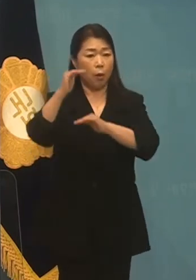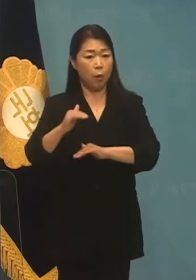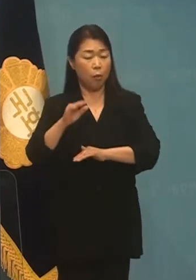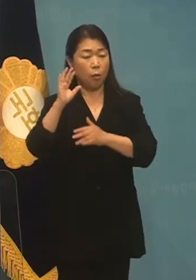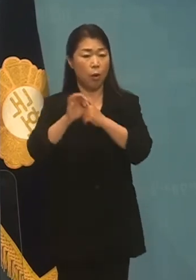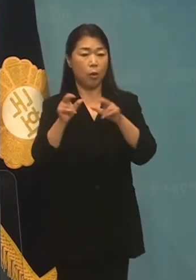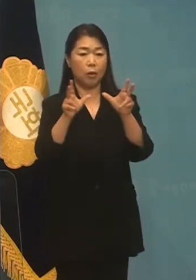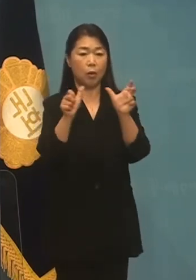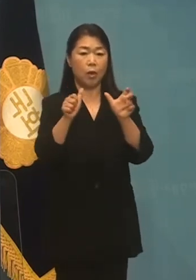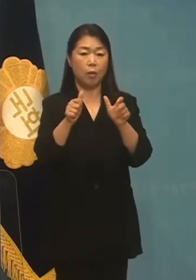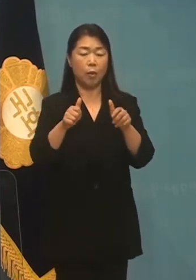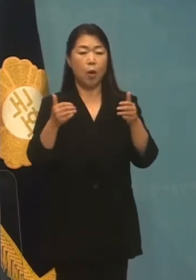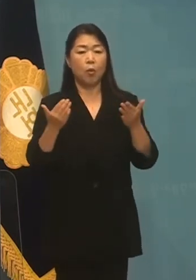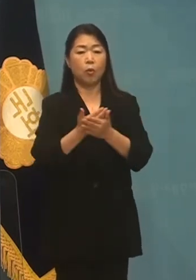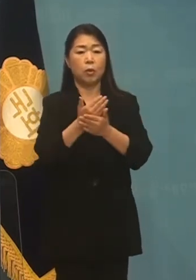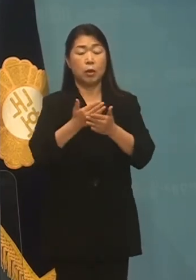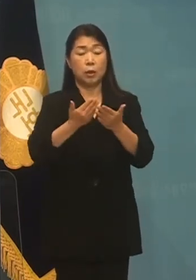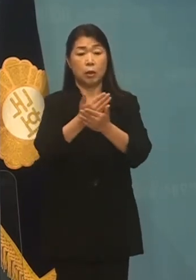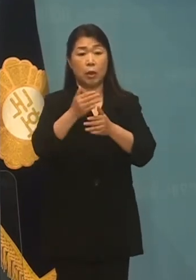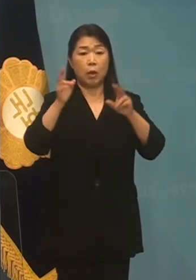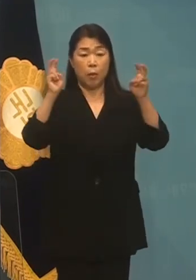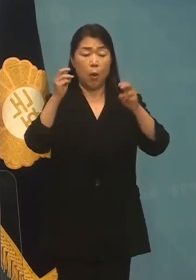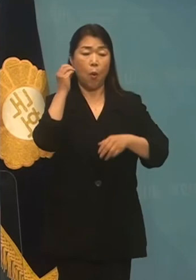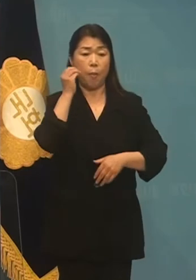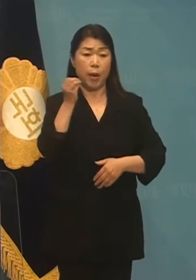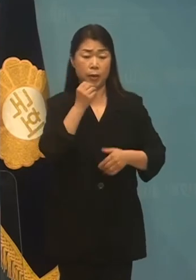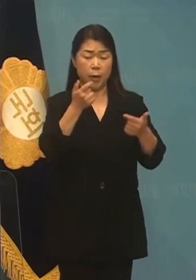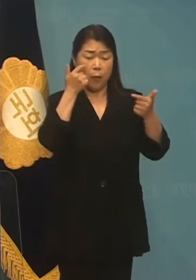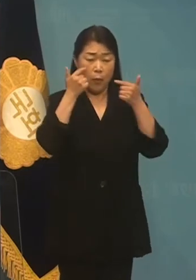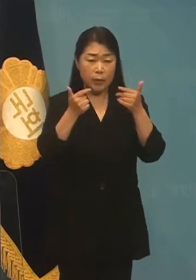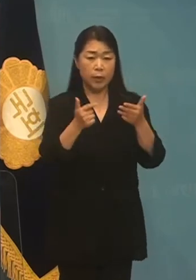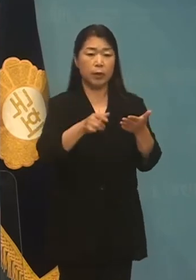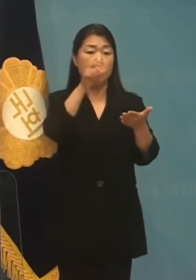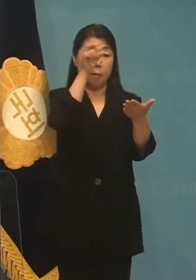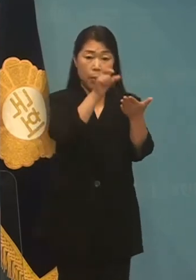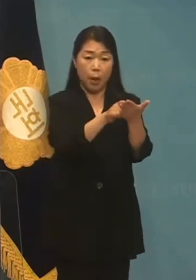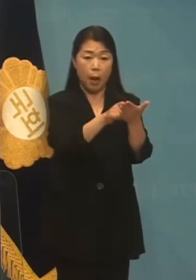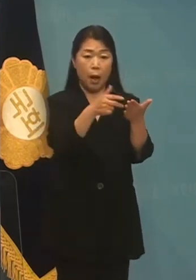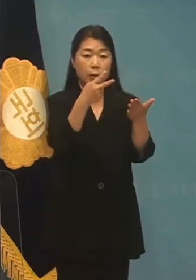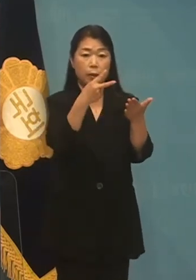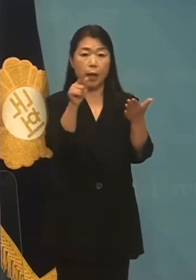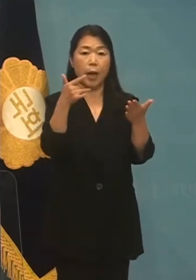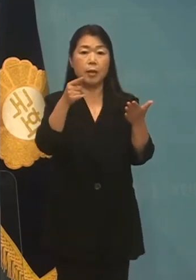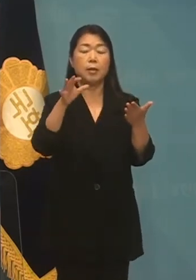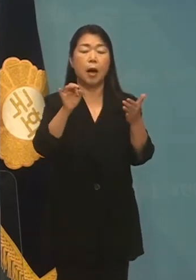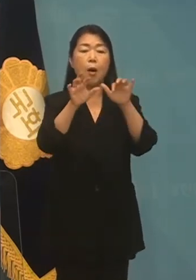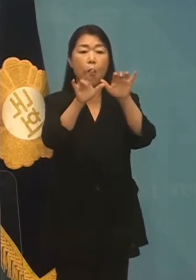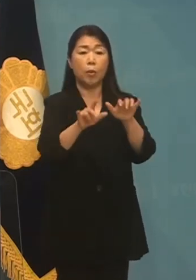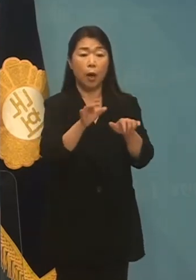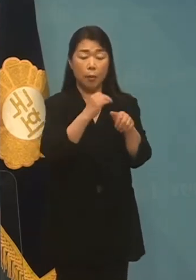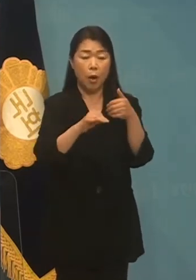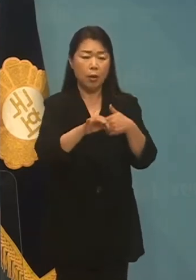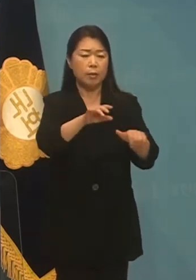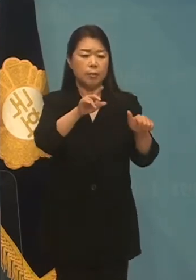내용도 성남도시개발공사 홈페이지에 대장동이라고 검색하면